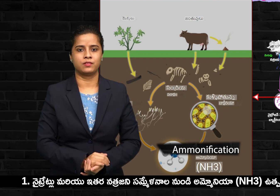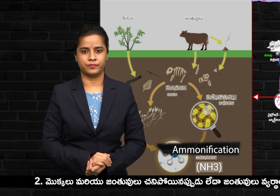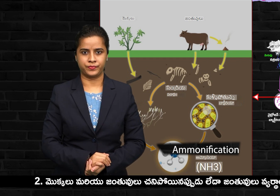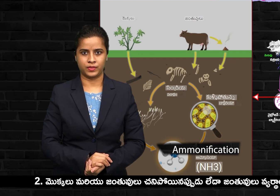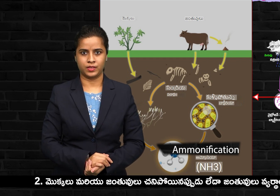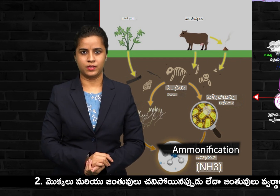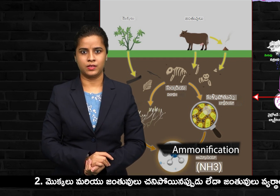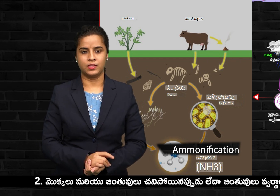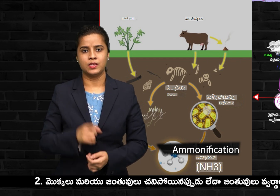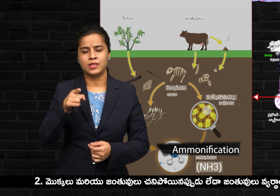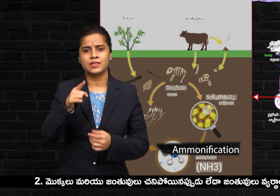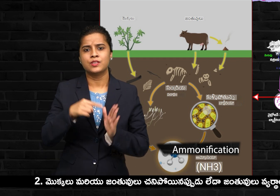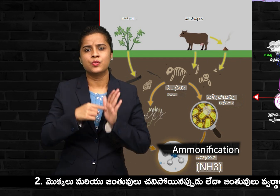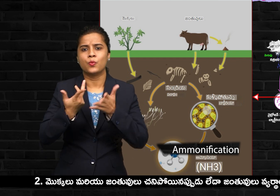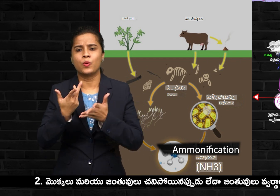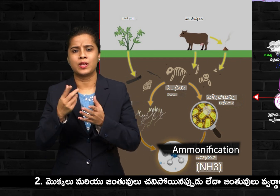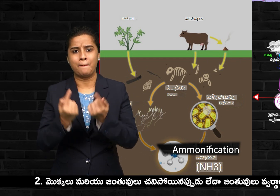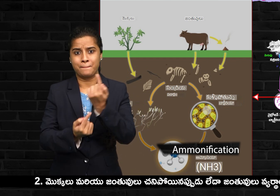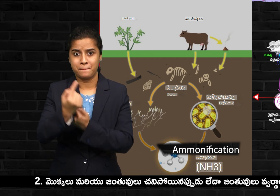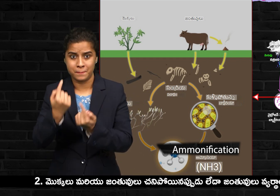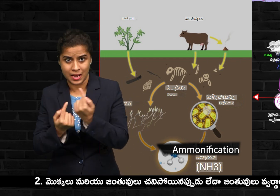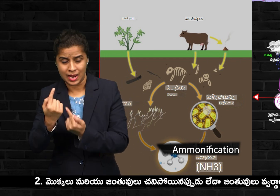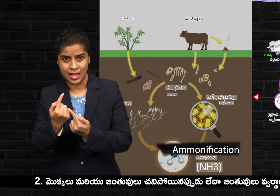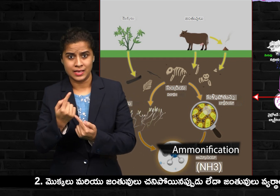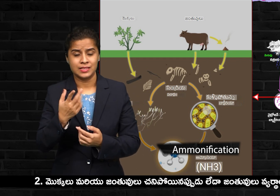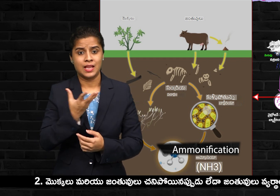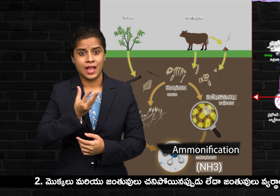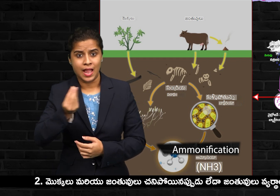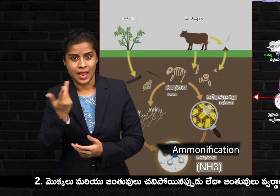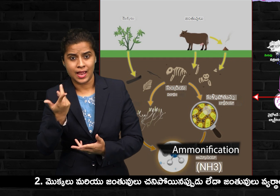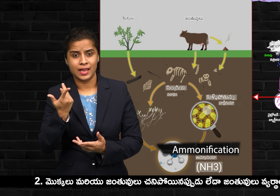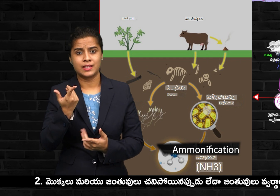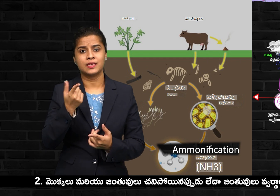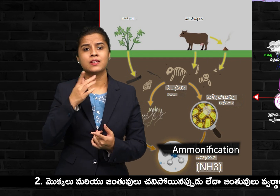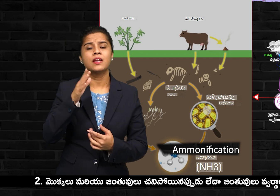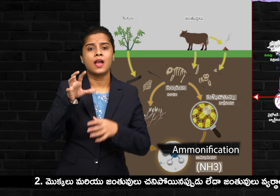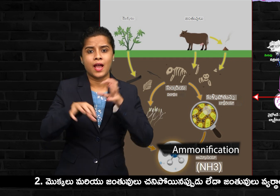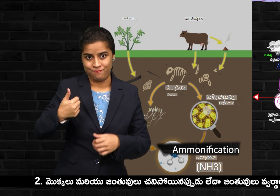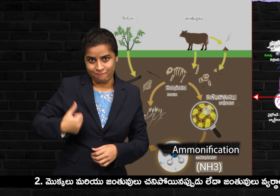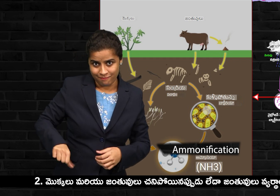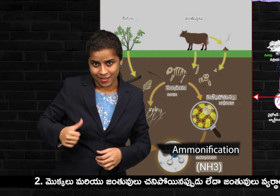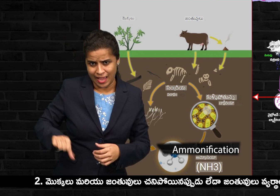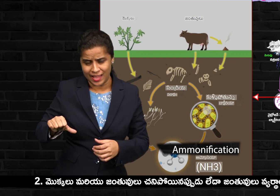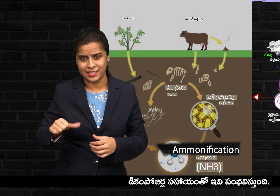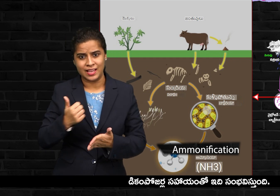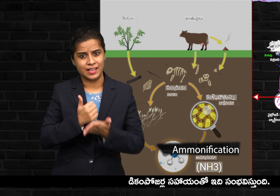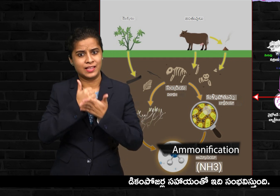2. మొక్కలు మరియు జంతువులు చనిపోయినప్పుడు లేదా జంతువులు వ్యర్థాలను విడుదల చేసినప్పుడు